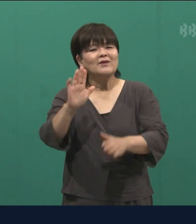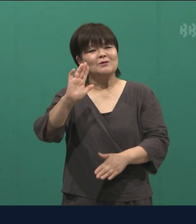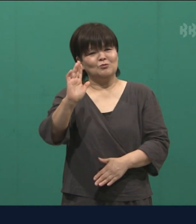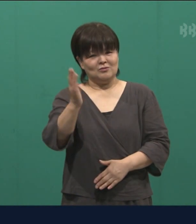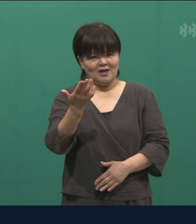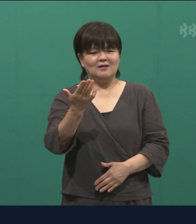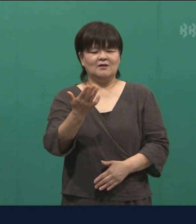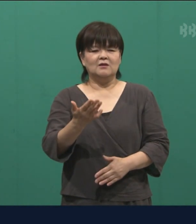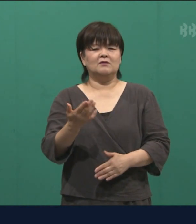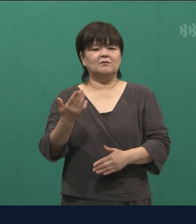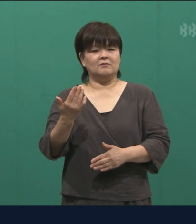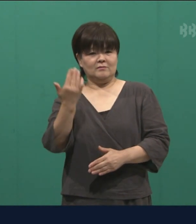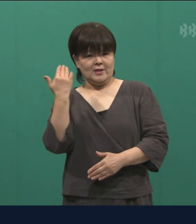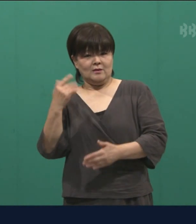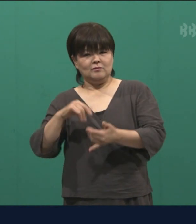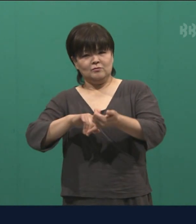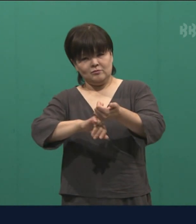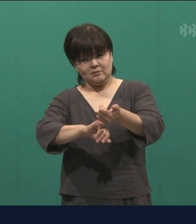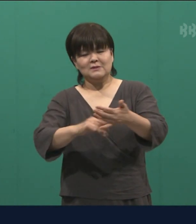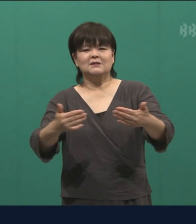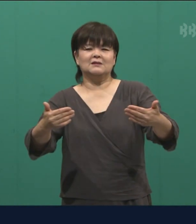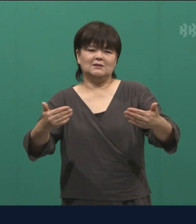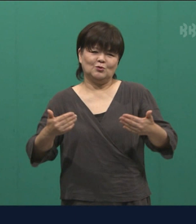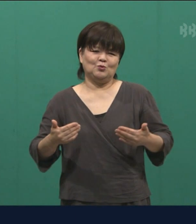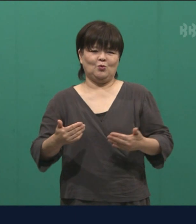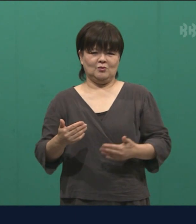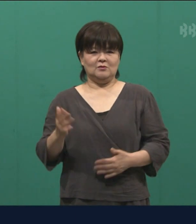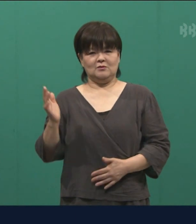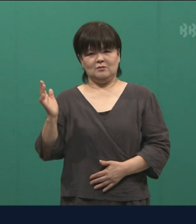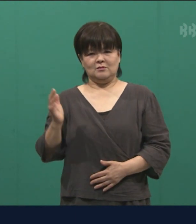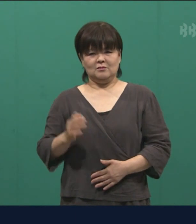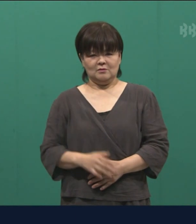相談は無料ですが、事前に予約が必要です。